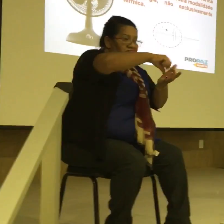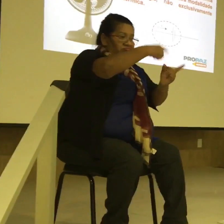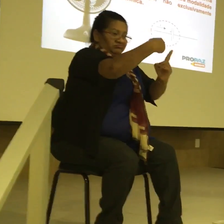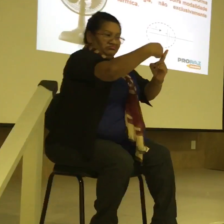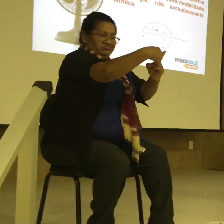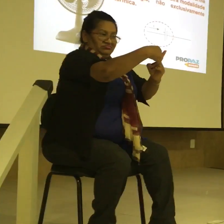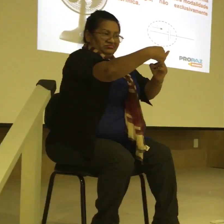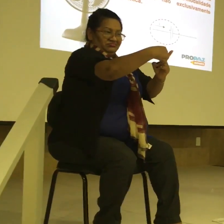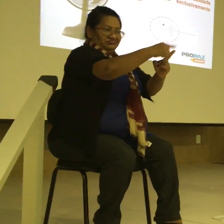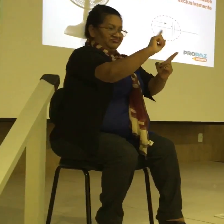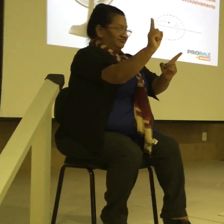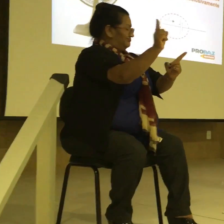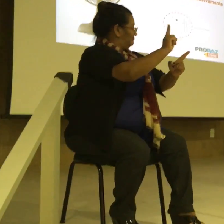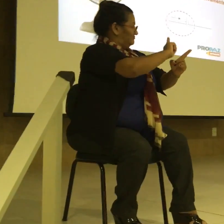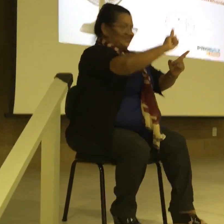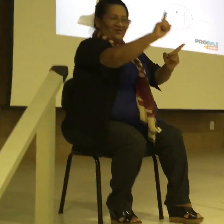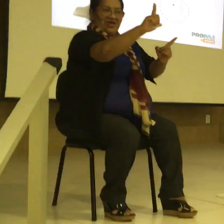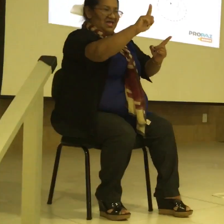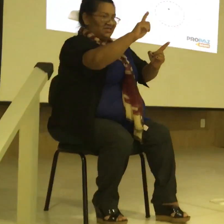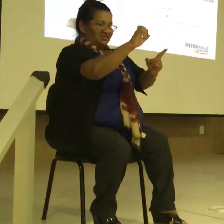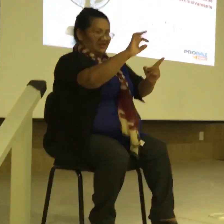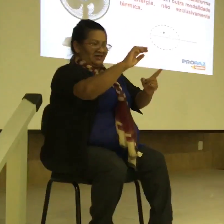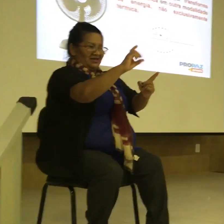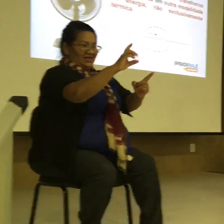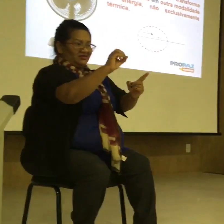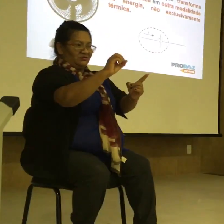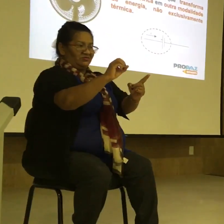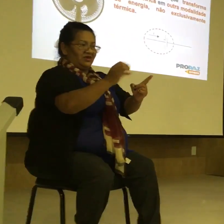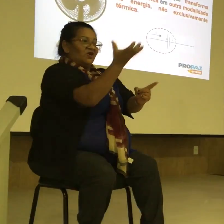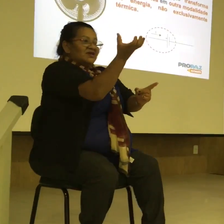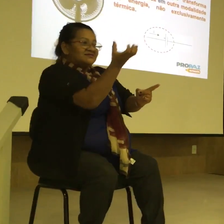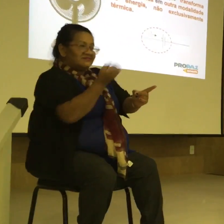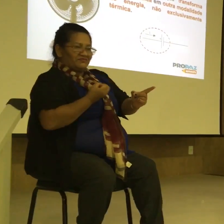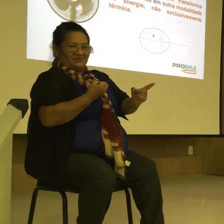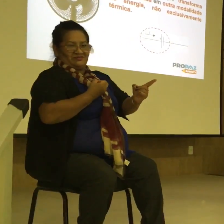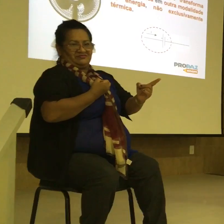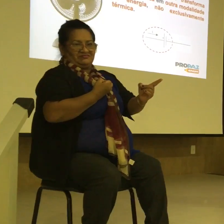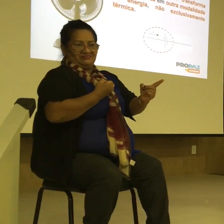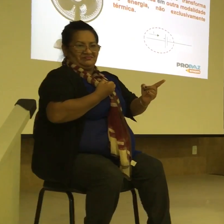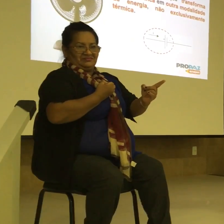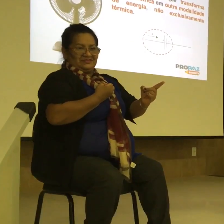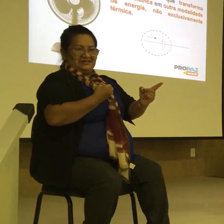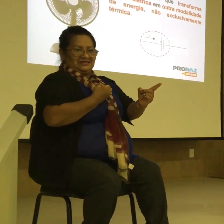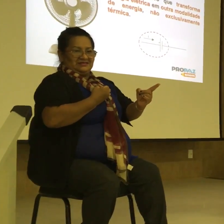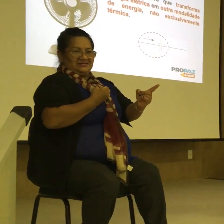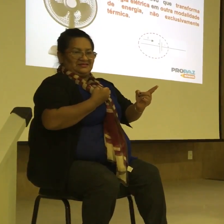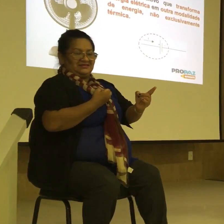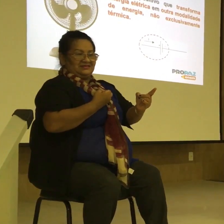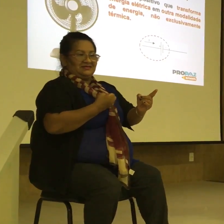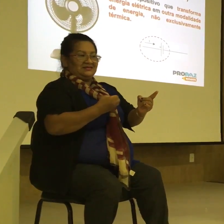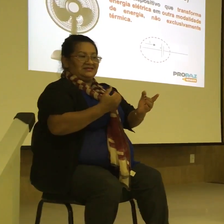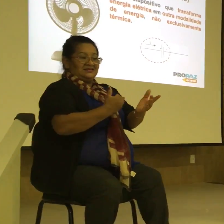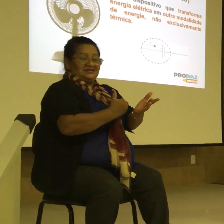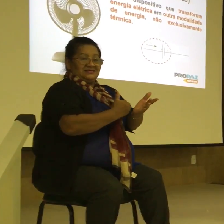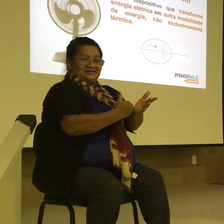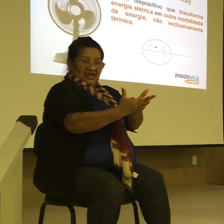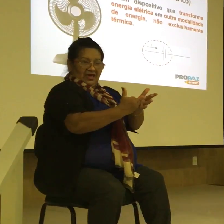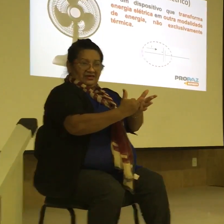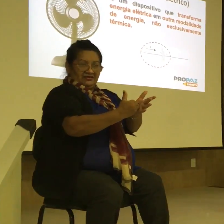não é gerador, ele é um receptor. Se ela sai do polo positivo, não